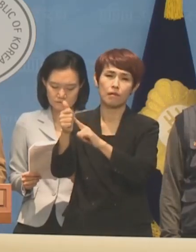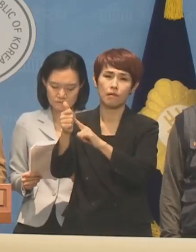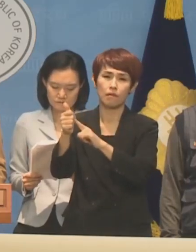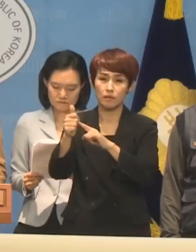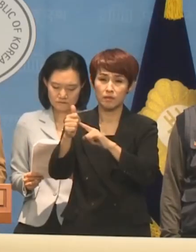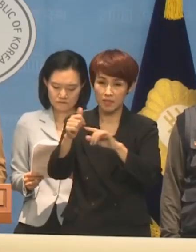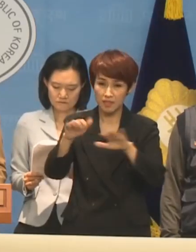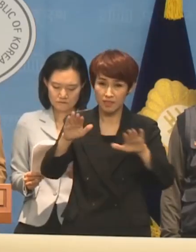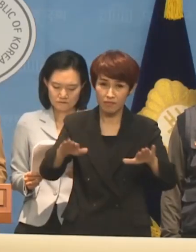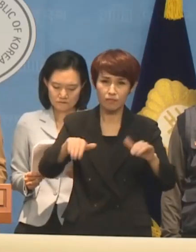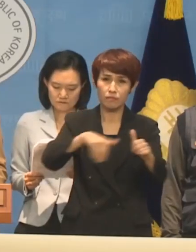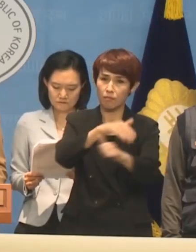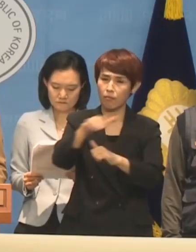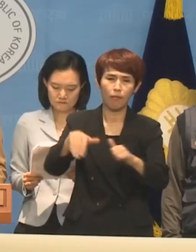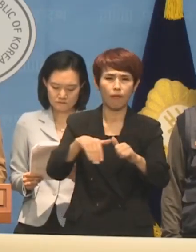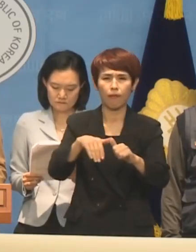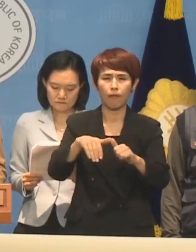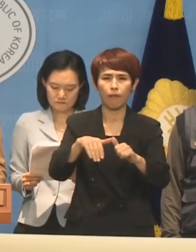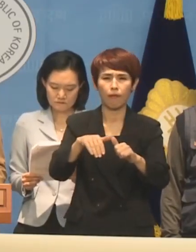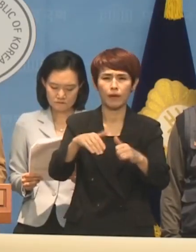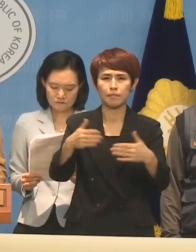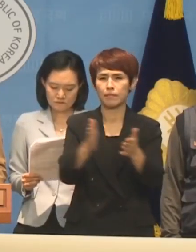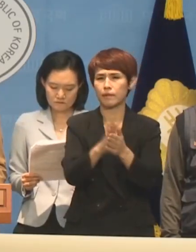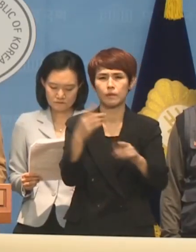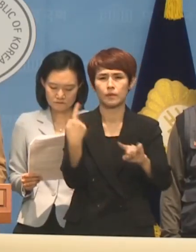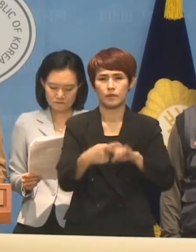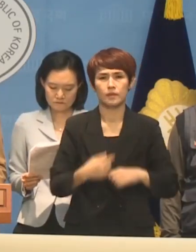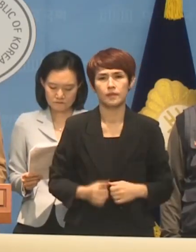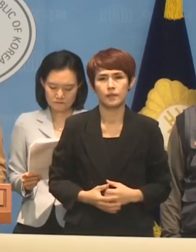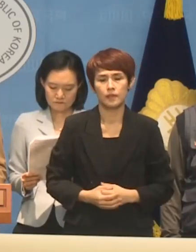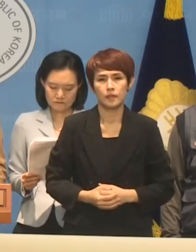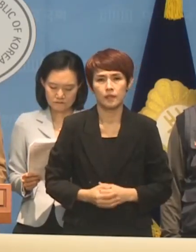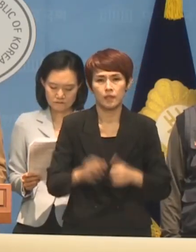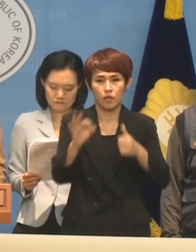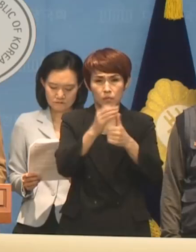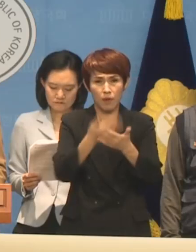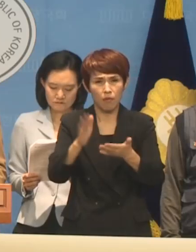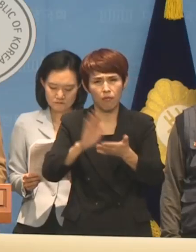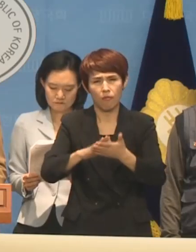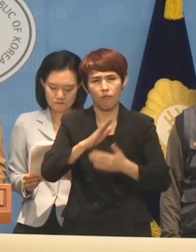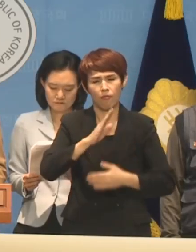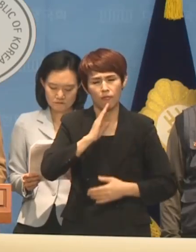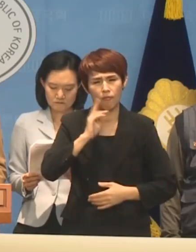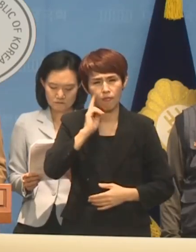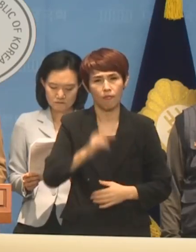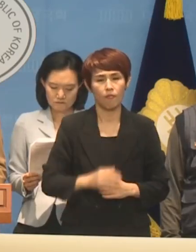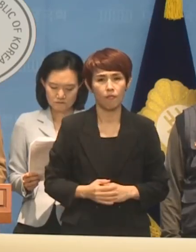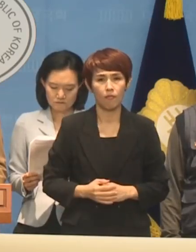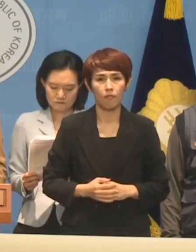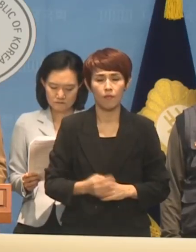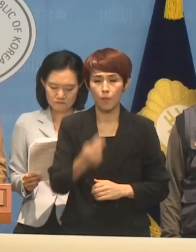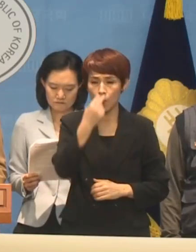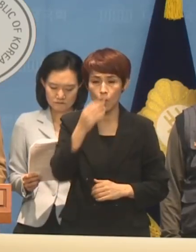침몰했다고 봅니다. 연금개혁은 너무나도 고난합니다. 보험료를